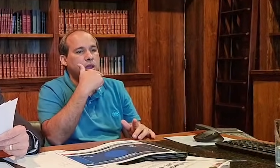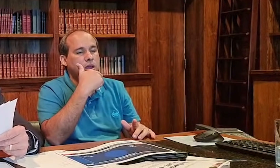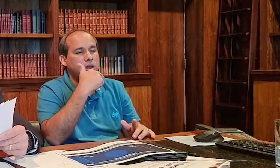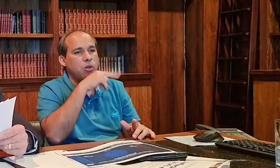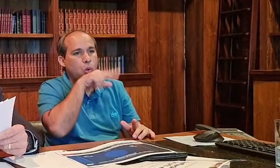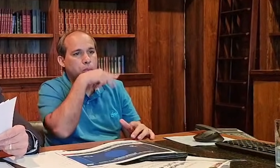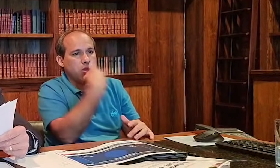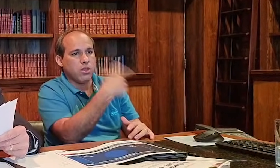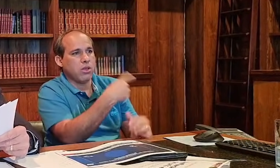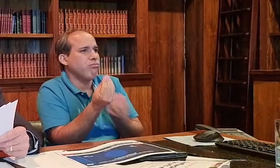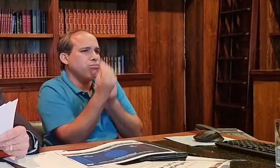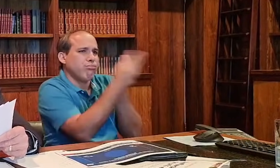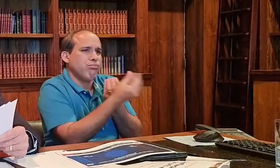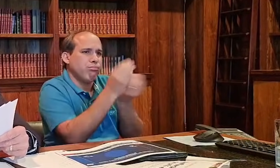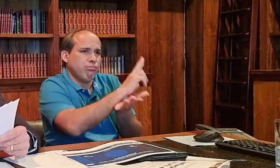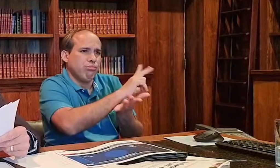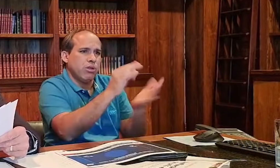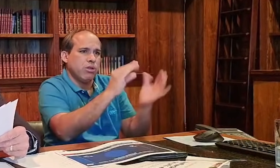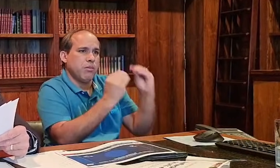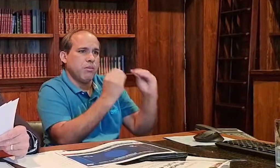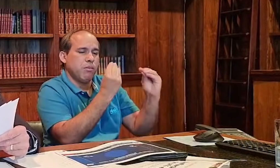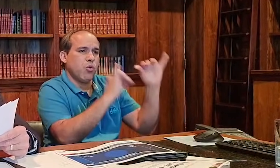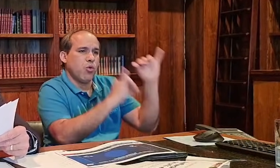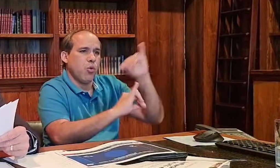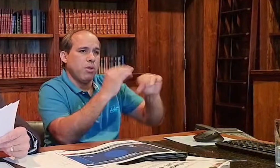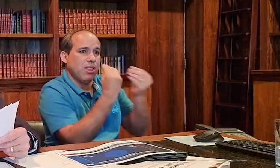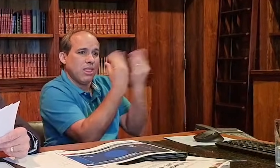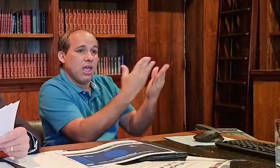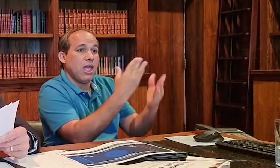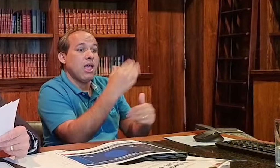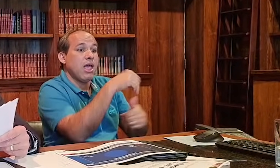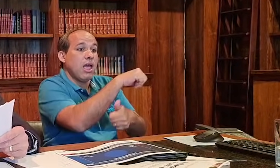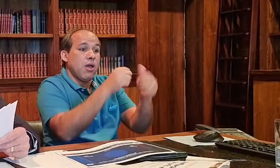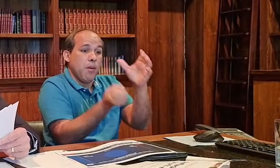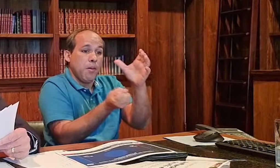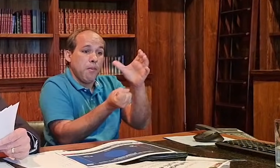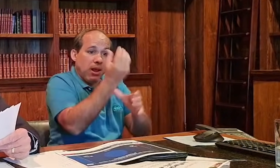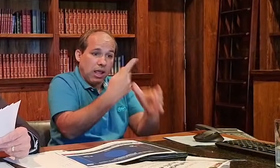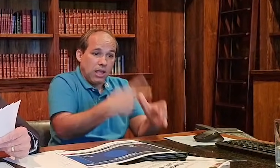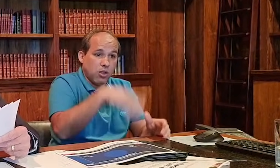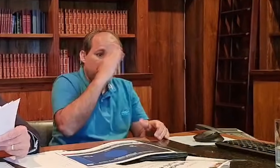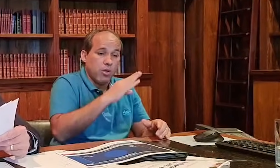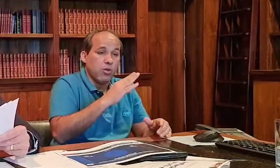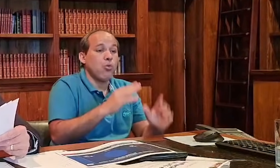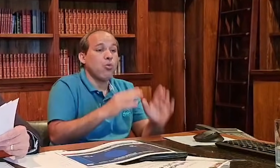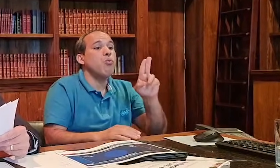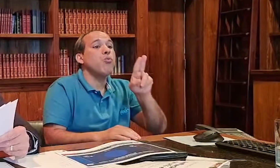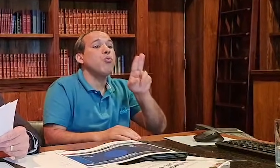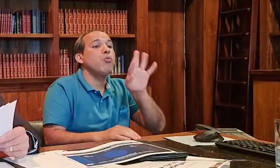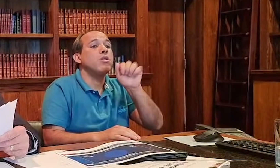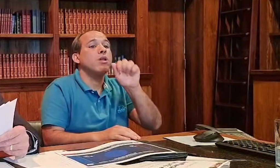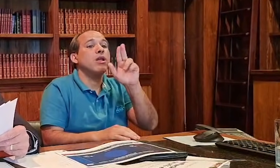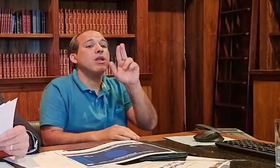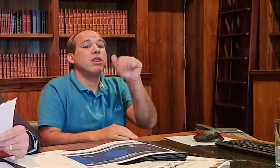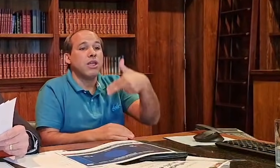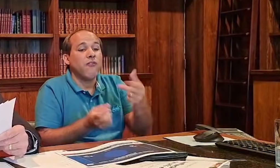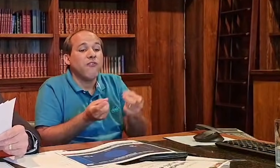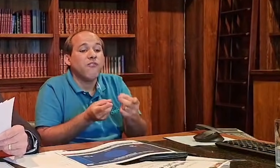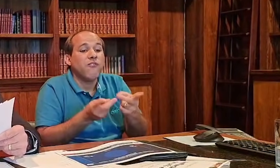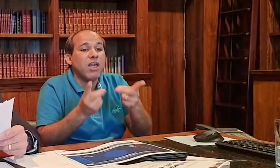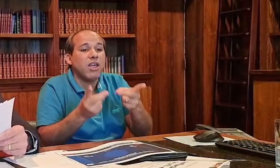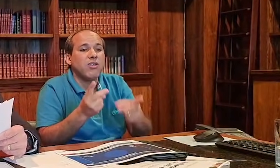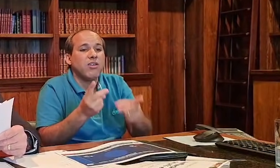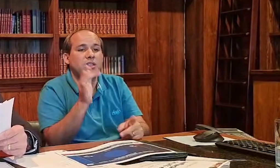Butantan, e o Butantan vende para nós aqui no Brasil a $10, o dobro do preço. Não estou